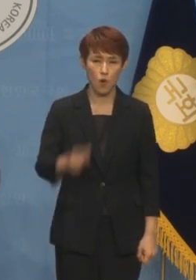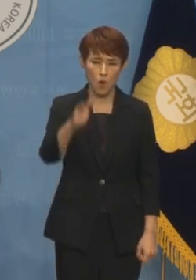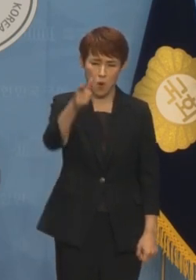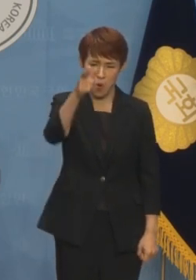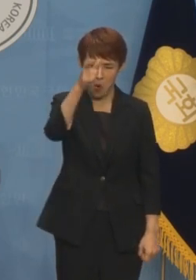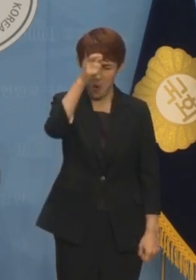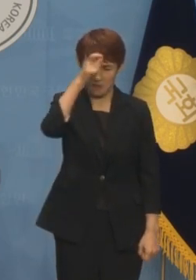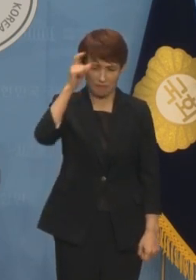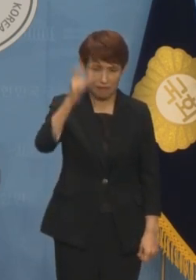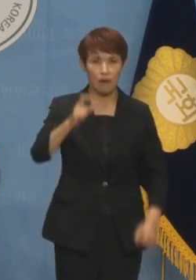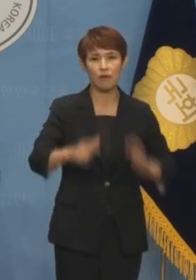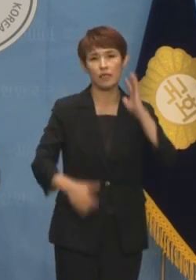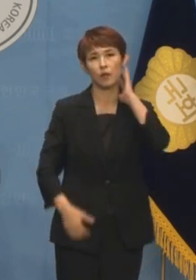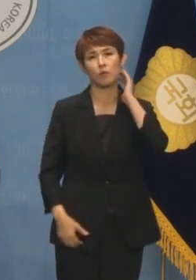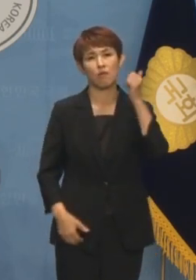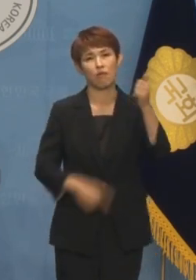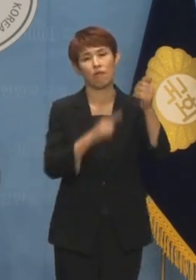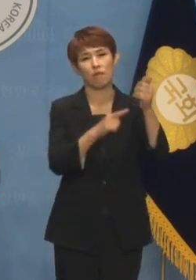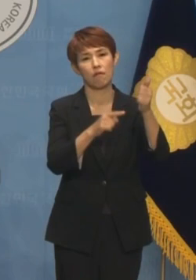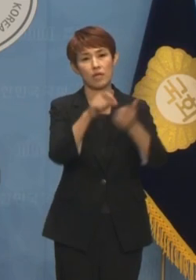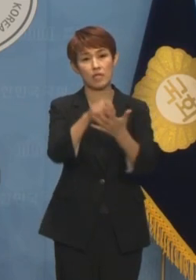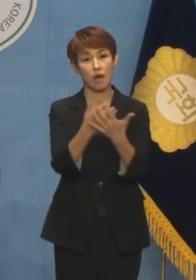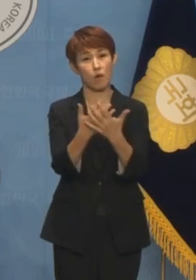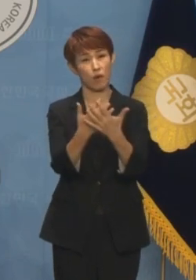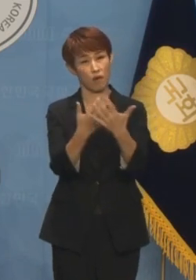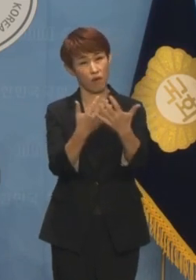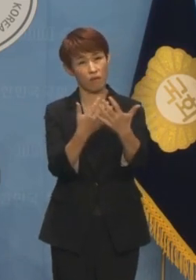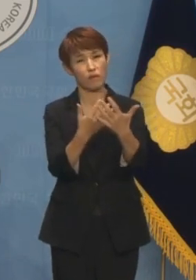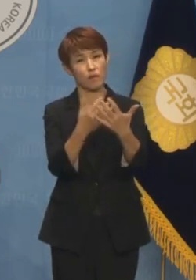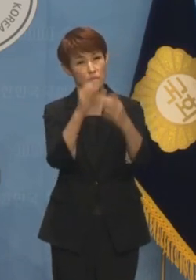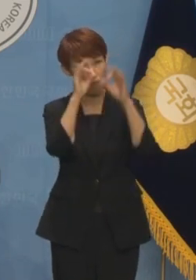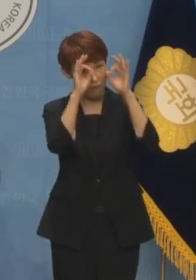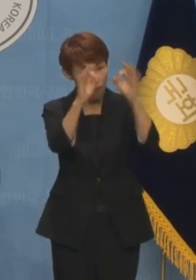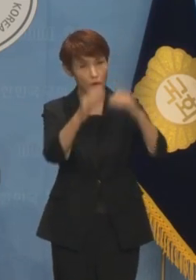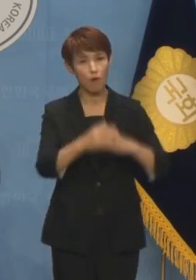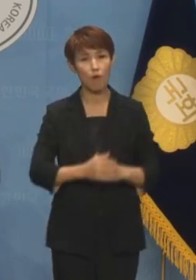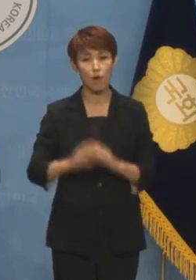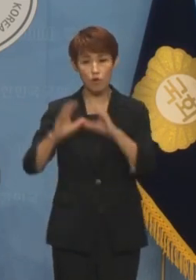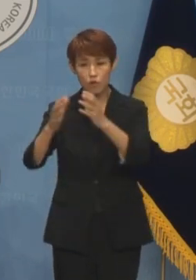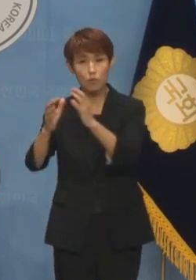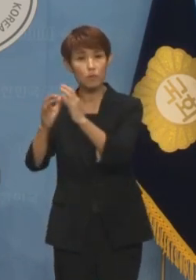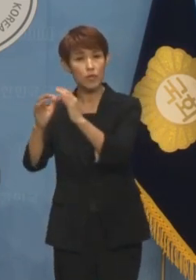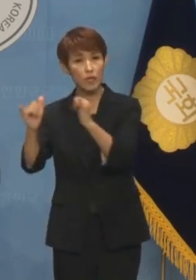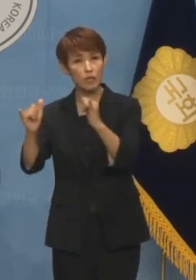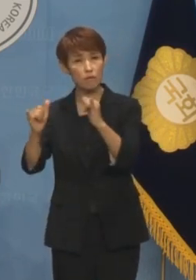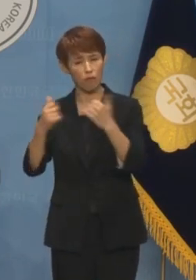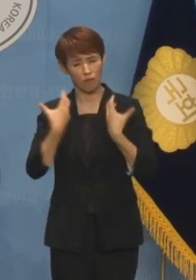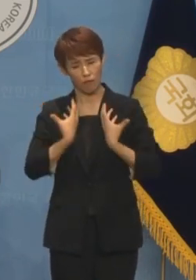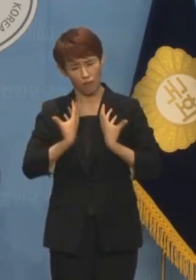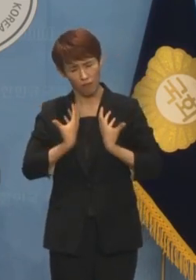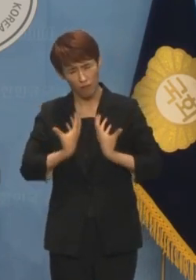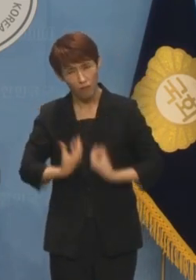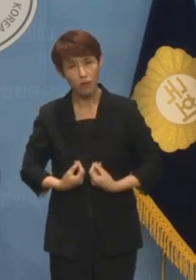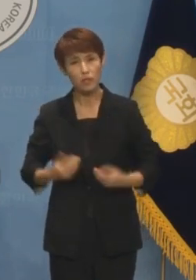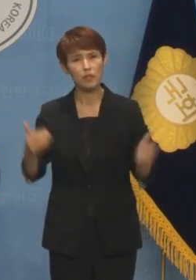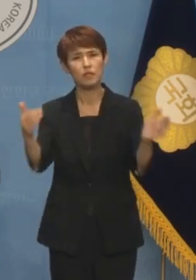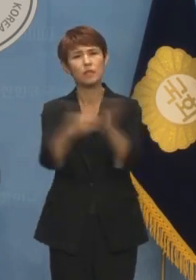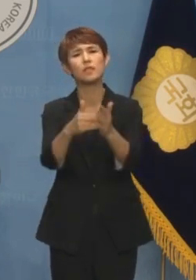고집불통 대통령의 기자회견, 언제까지 국민이 절망해야 합니까?